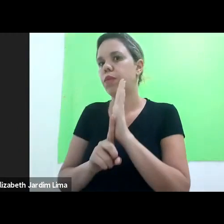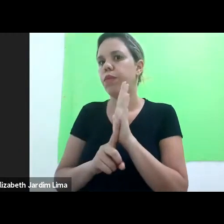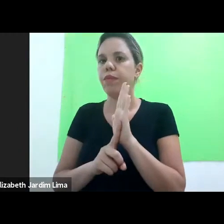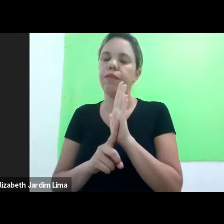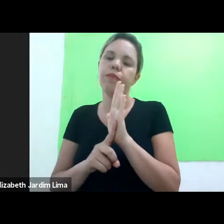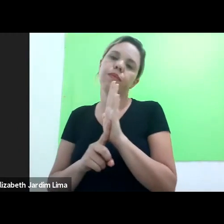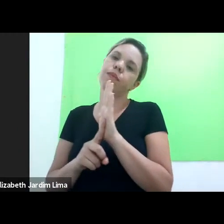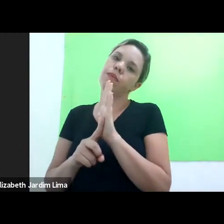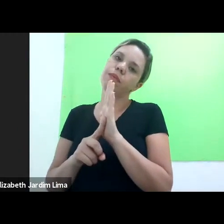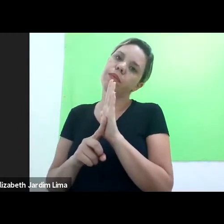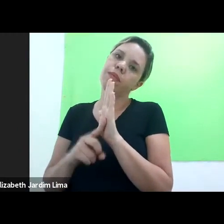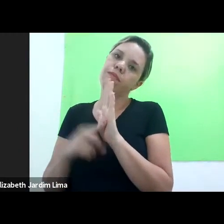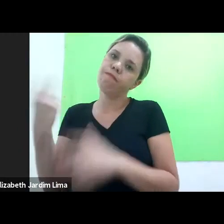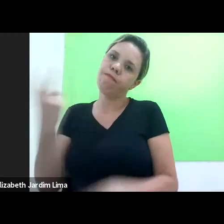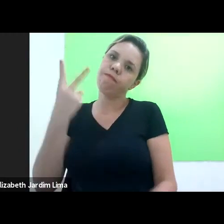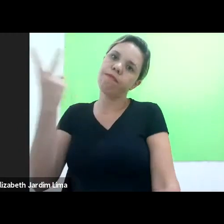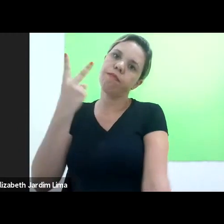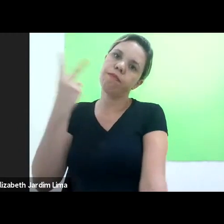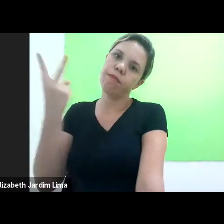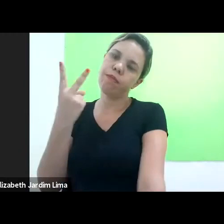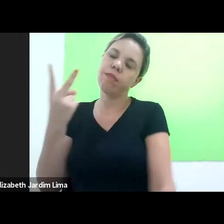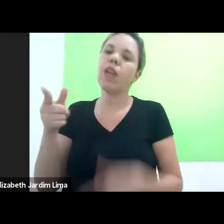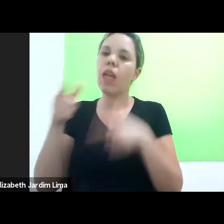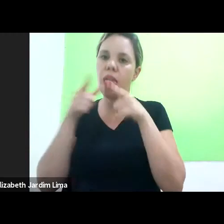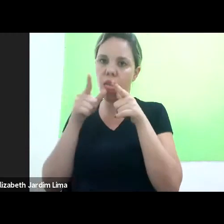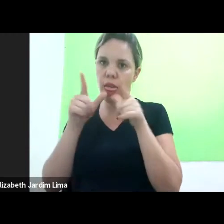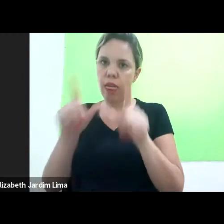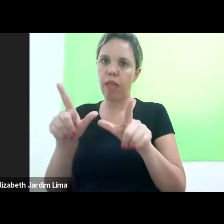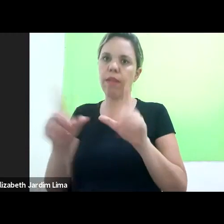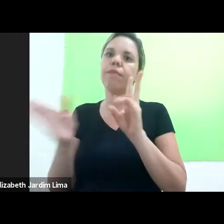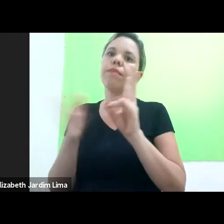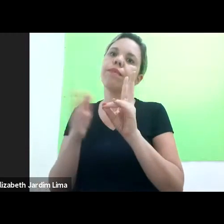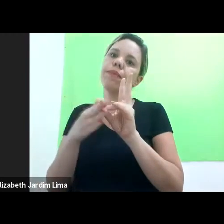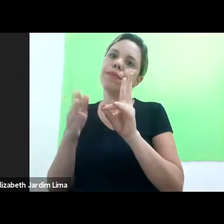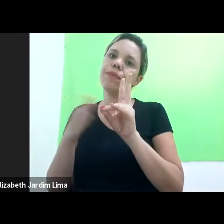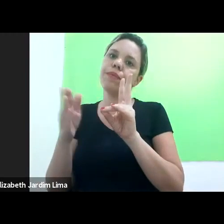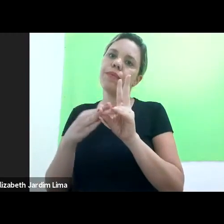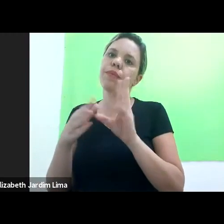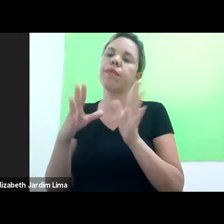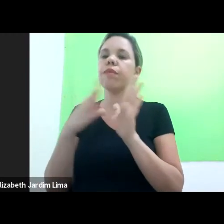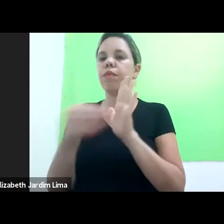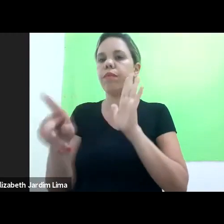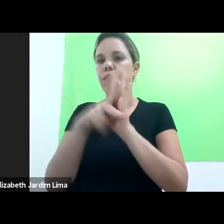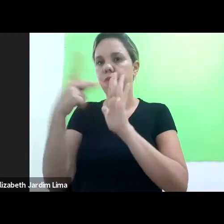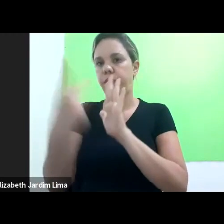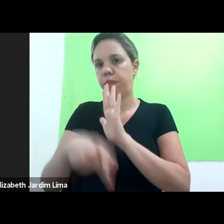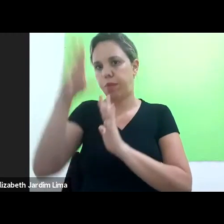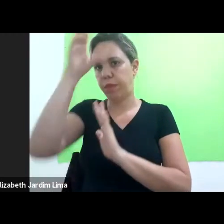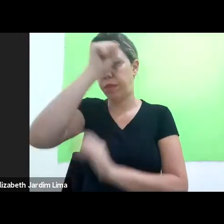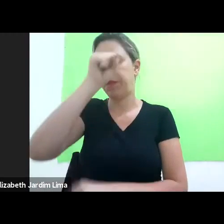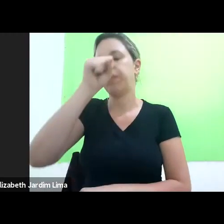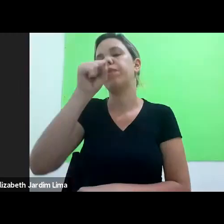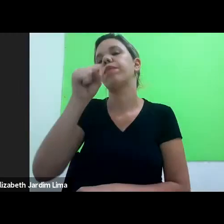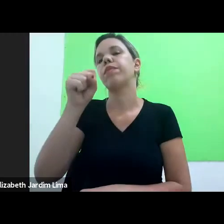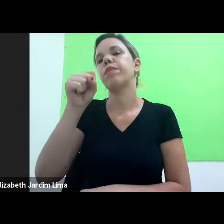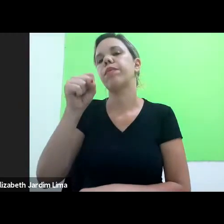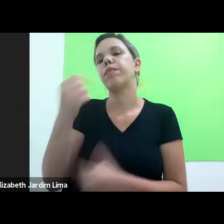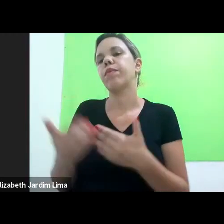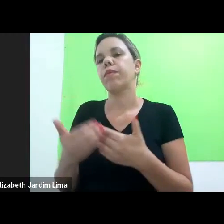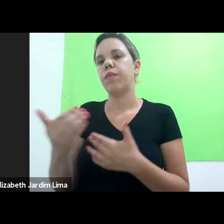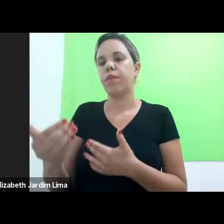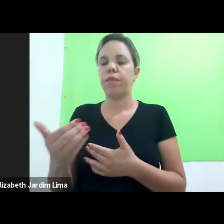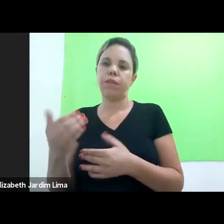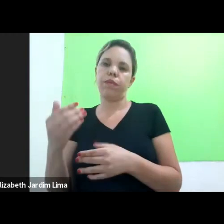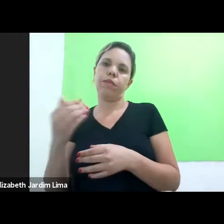de valorizar suas línguas, né, indígenas e modelos próprios de aprendizagem. Então, foi a partir